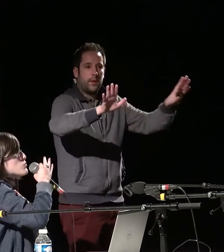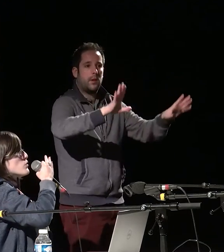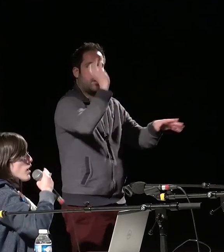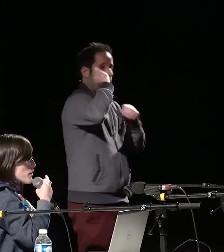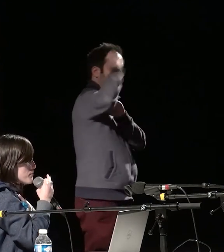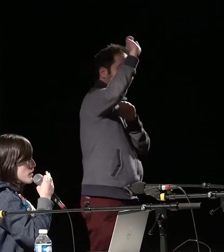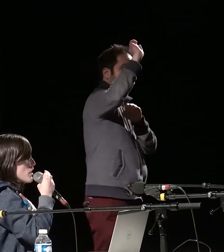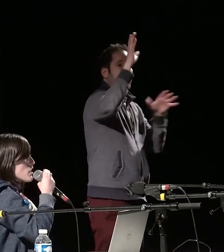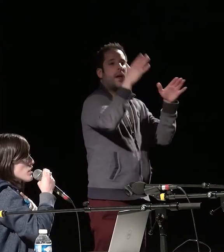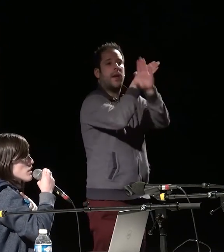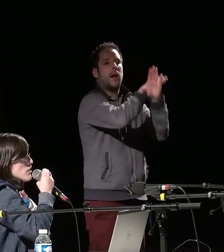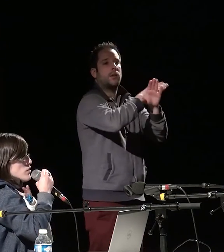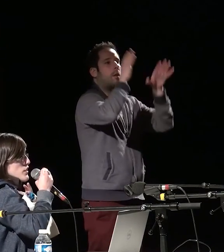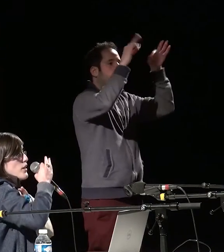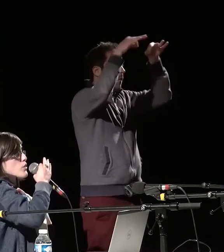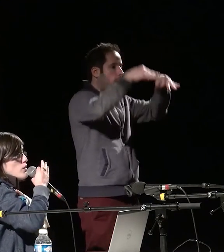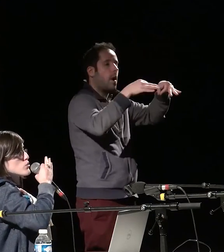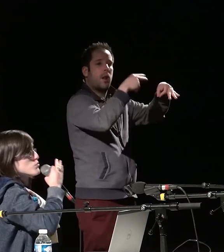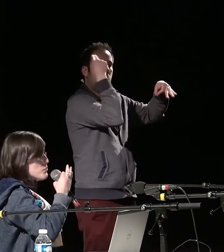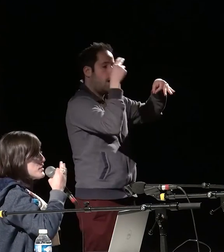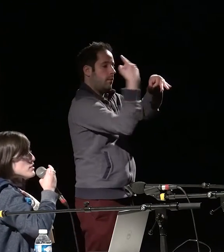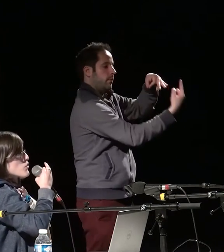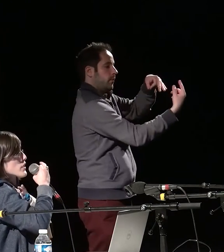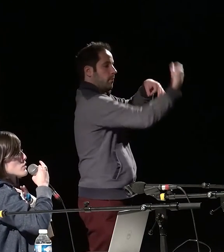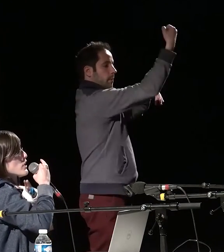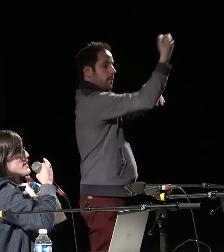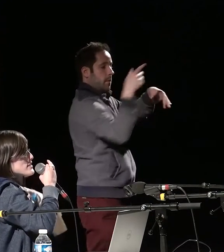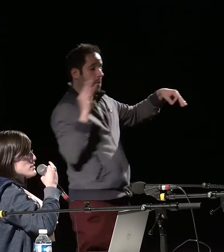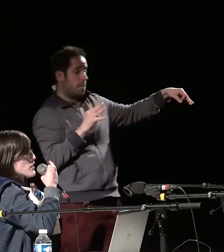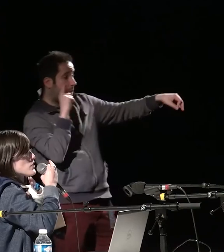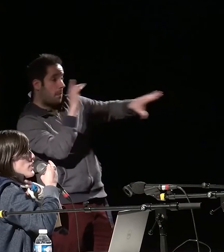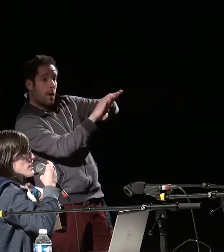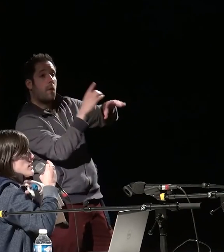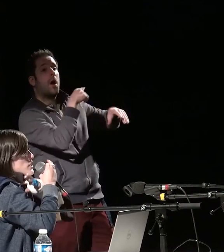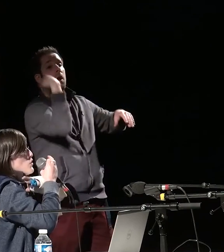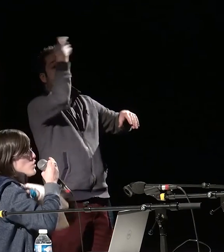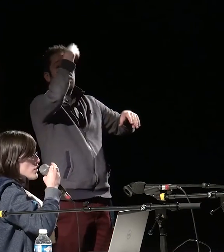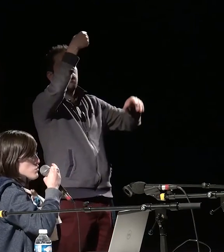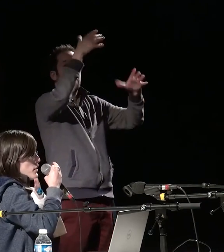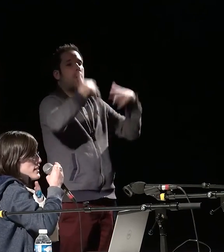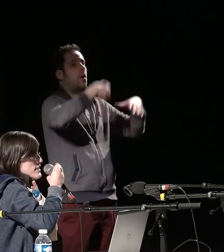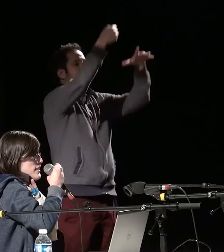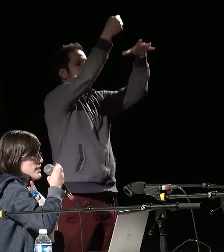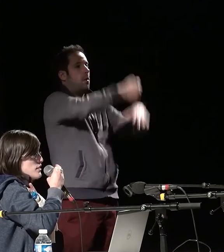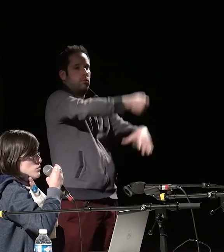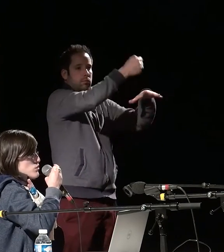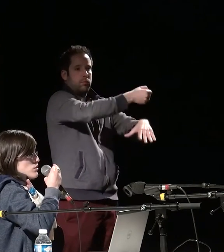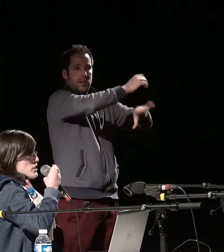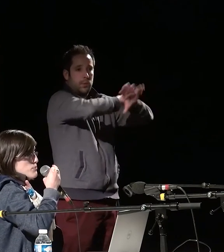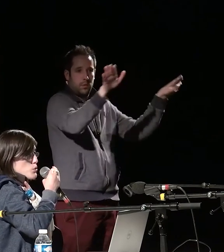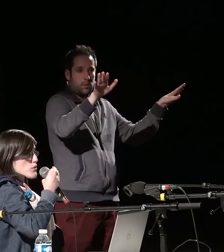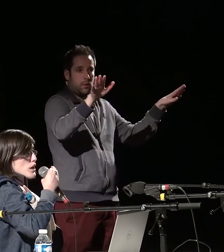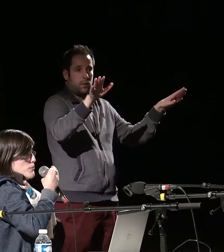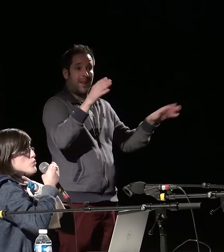pendaisons sous des voiles noires. Il y avait un voile entre le public et on voyait que la tête qui, on voyait que le corps qui tombait, la tête qui restait sur